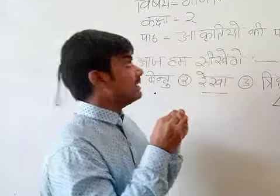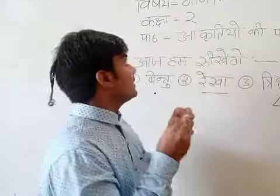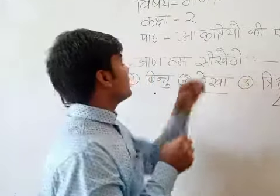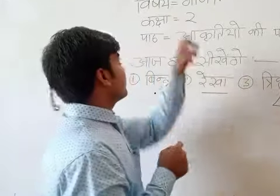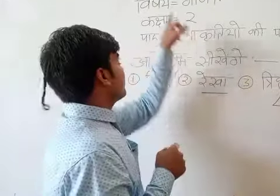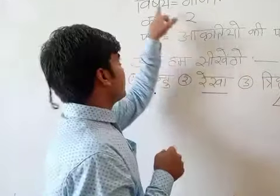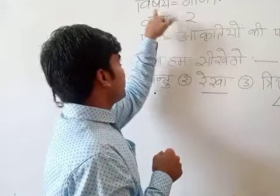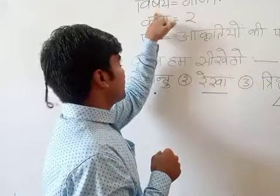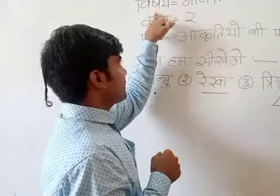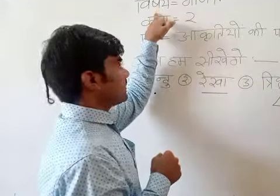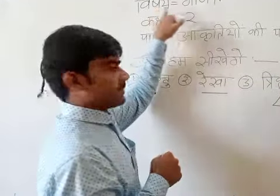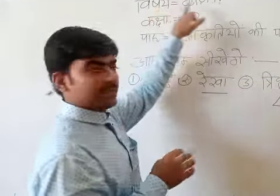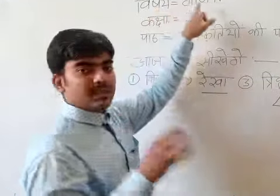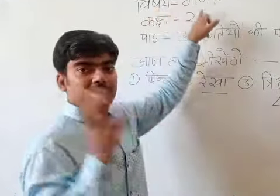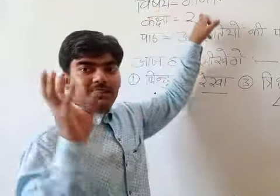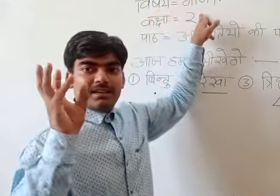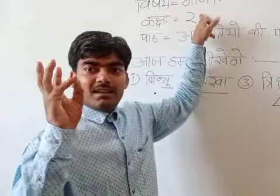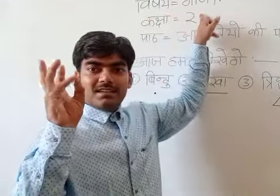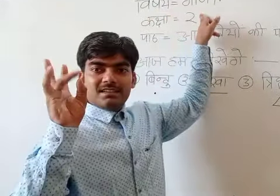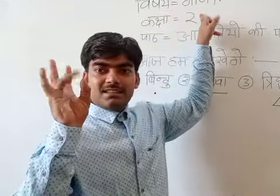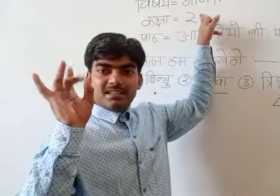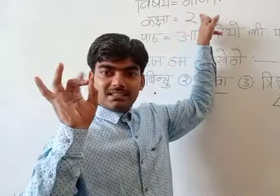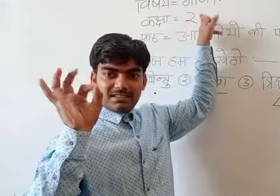गनेत